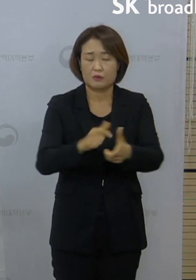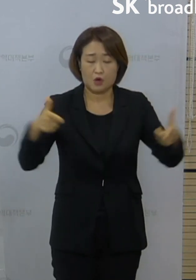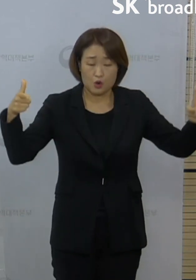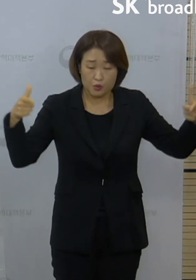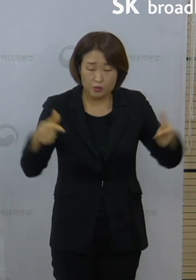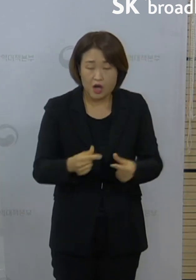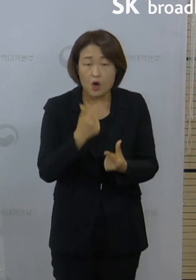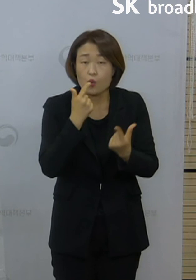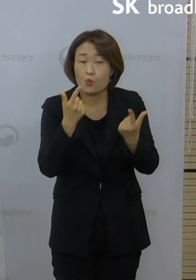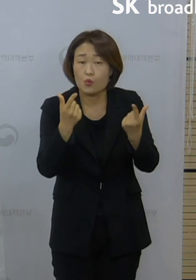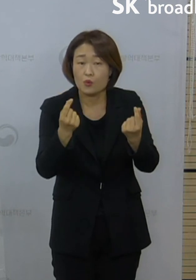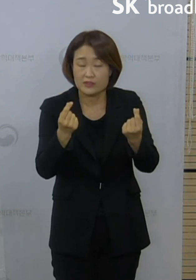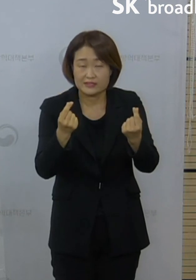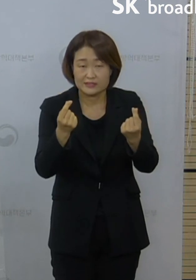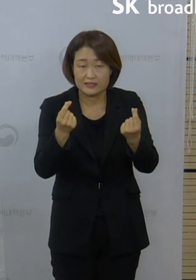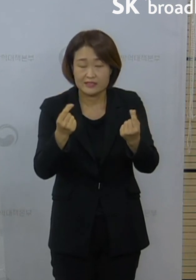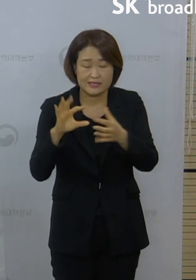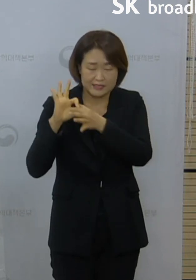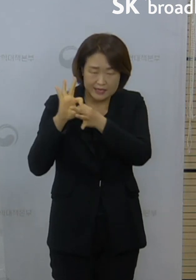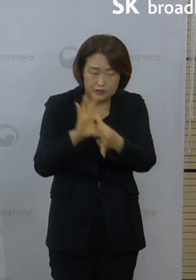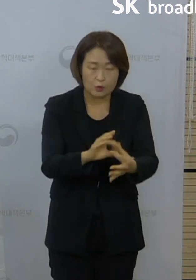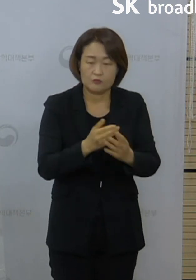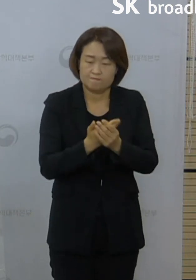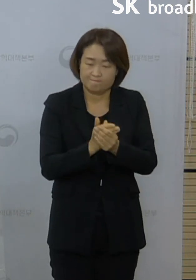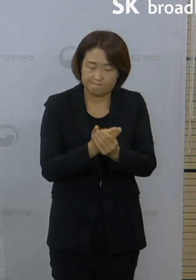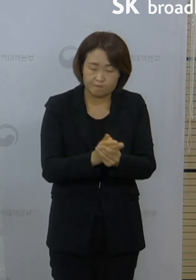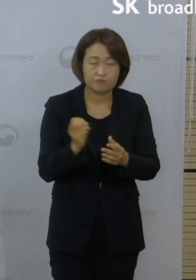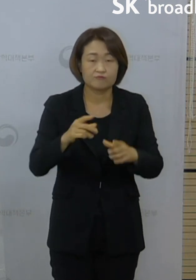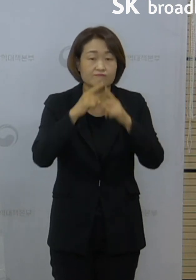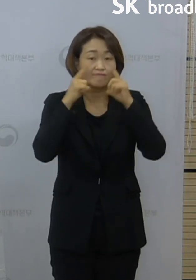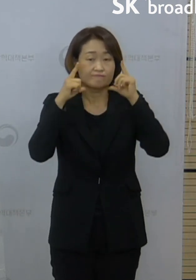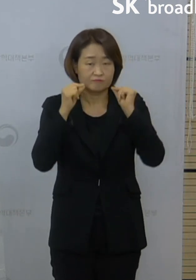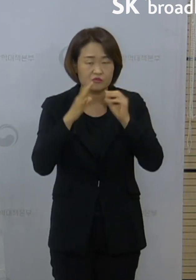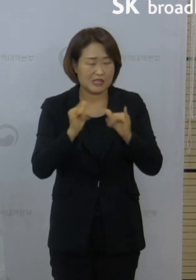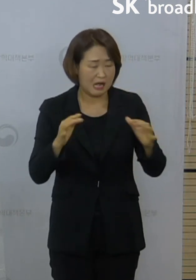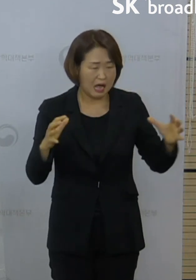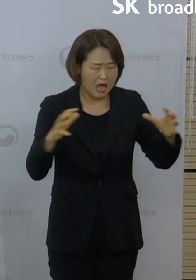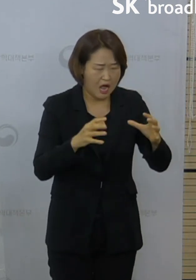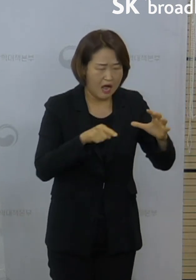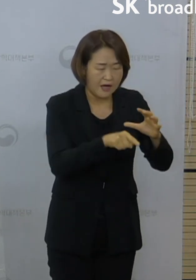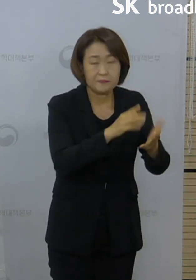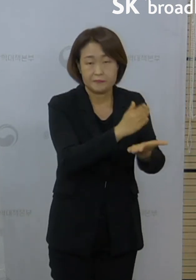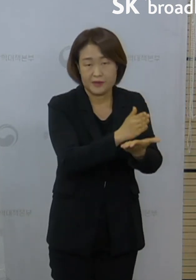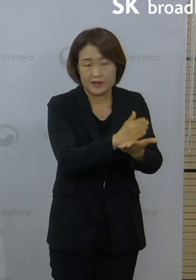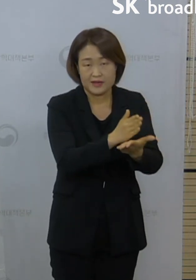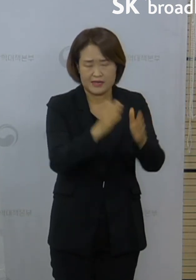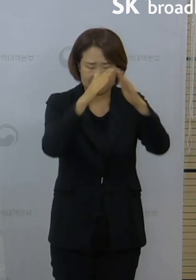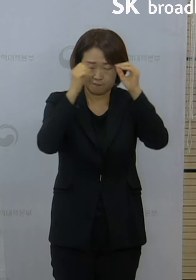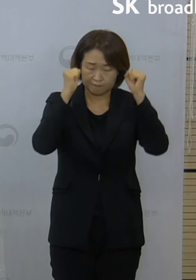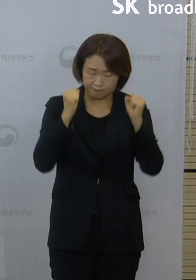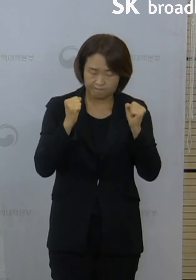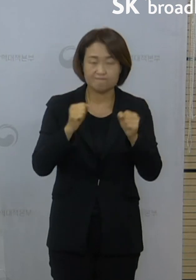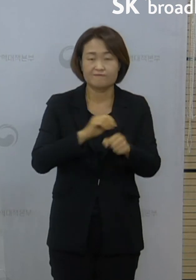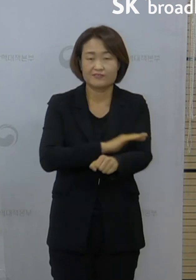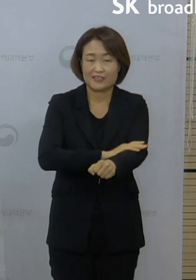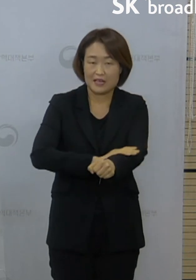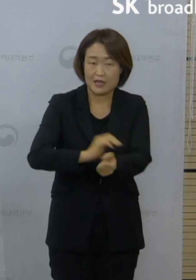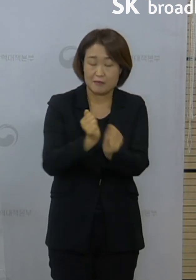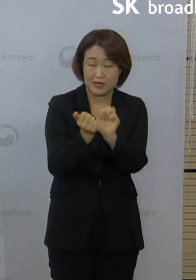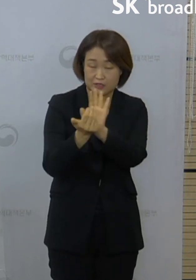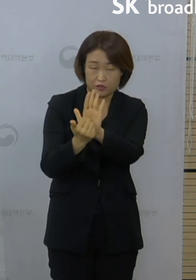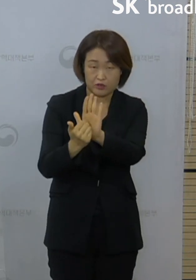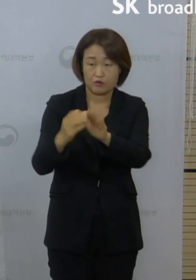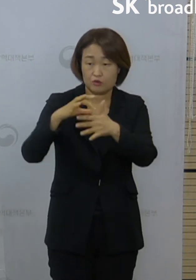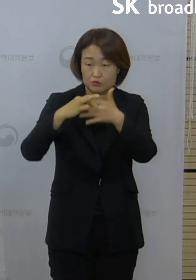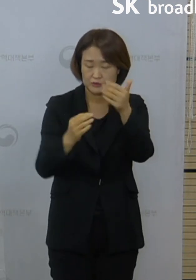마스크 쓰길 손쉽게 3일 환경 p 아기 등 방역 의 기본 수칙을 계속 잘